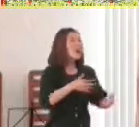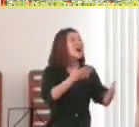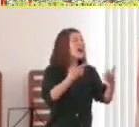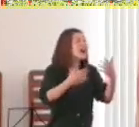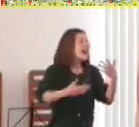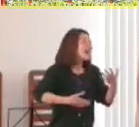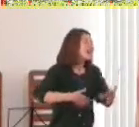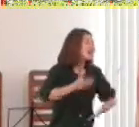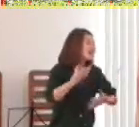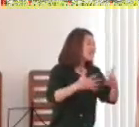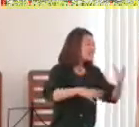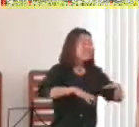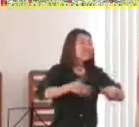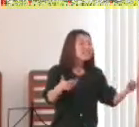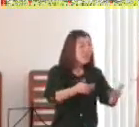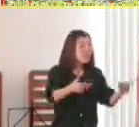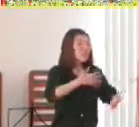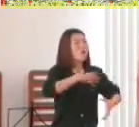させてください。